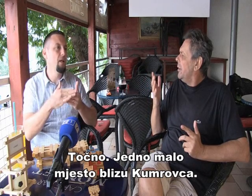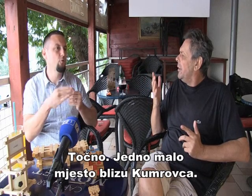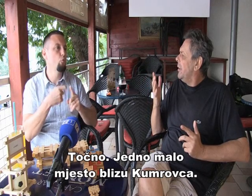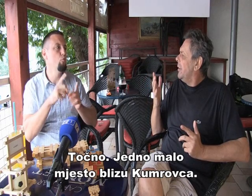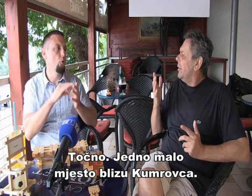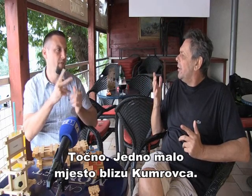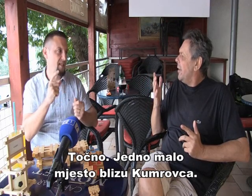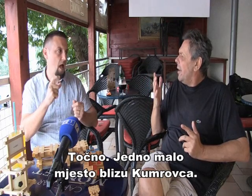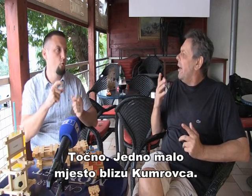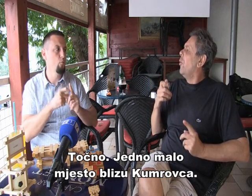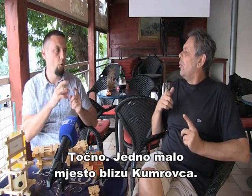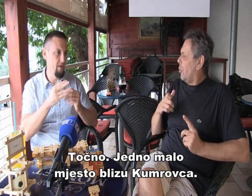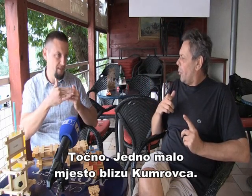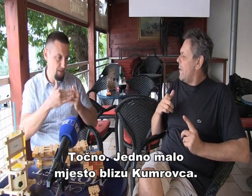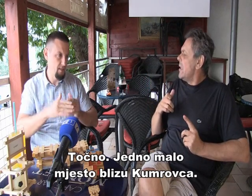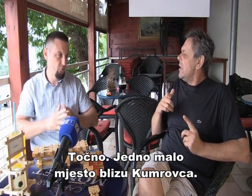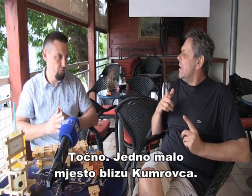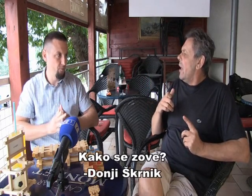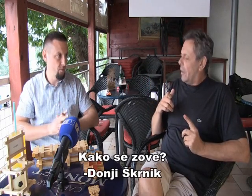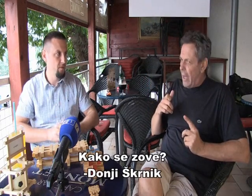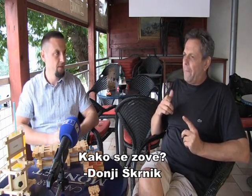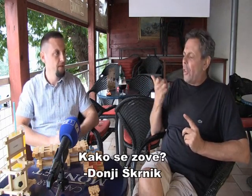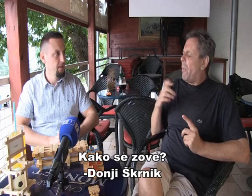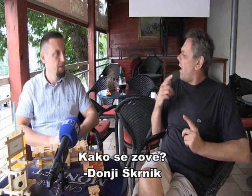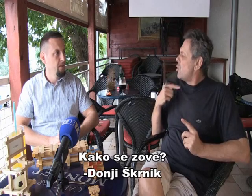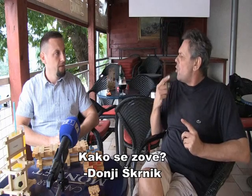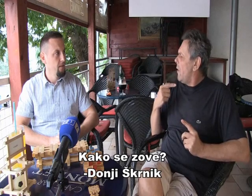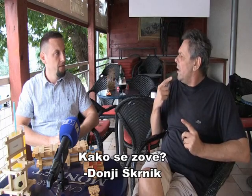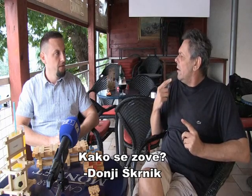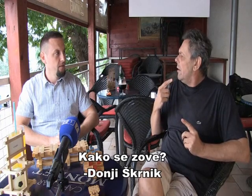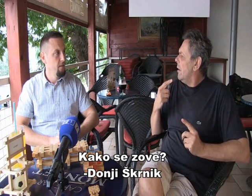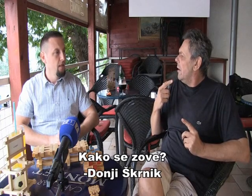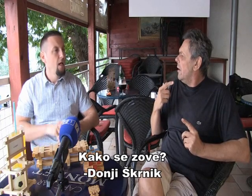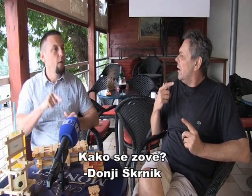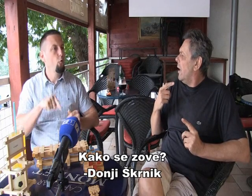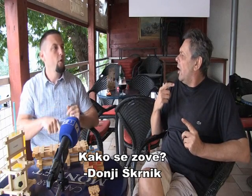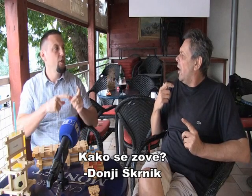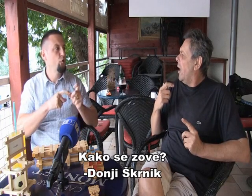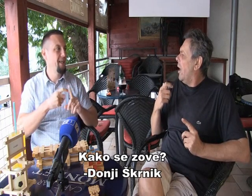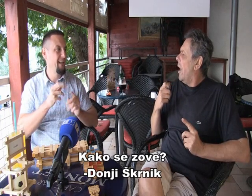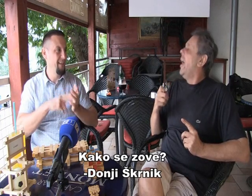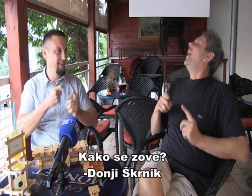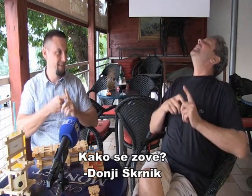blizu Kumrovca. Kumrovec blizu. Kako se zove? Donji Škrnik.